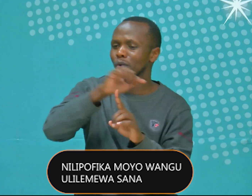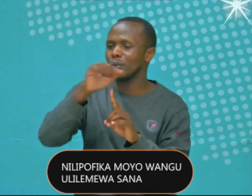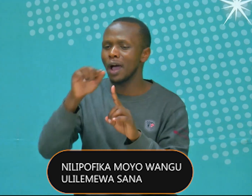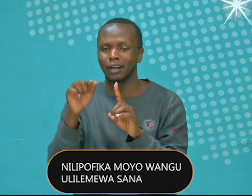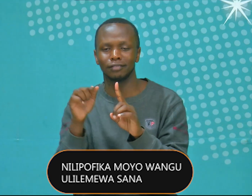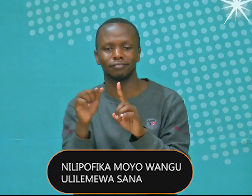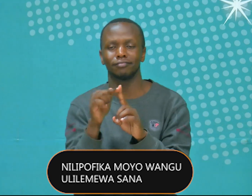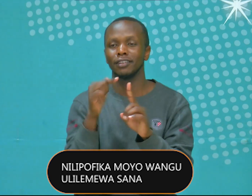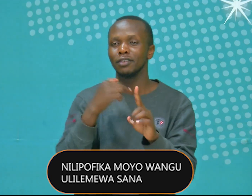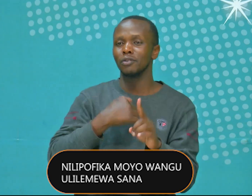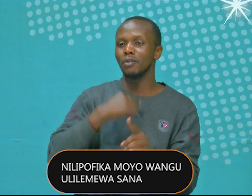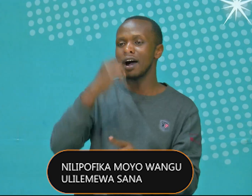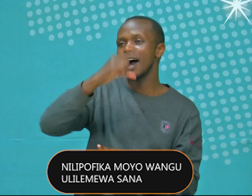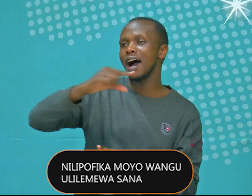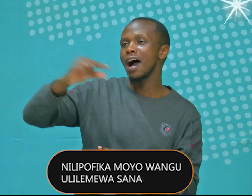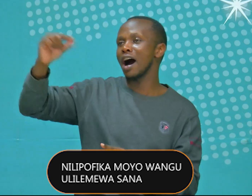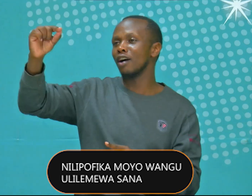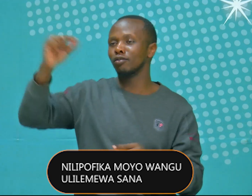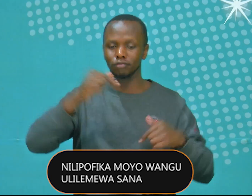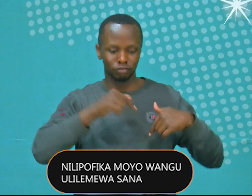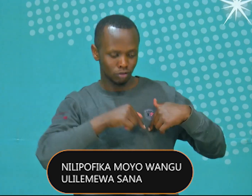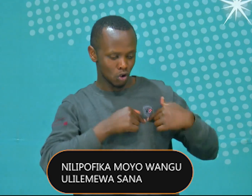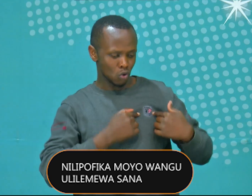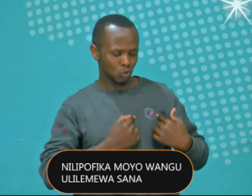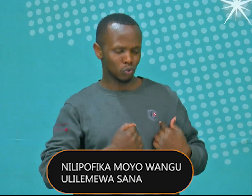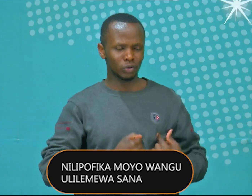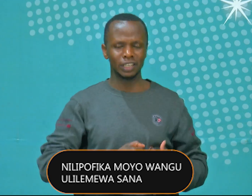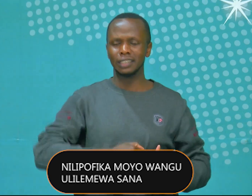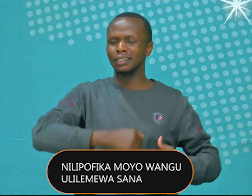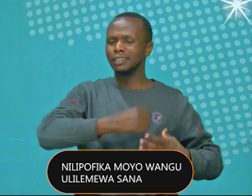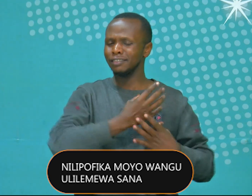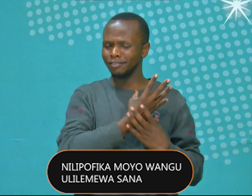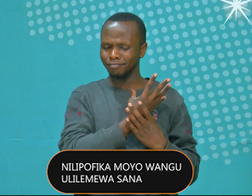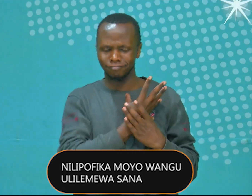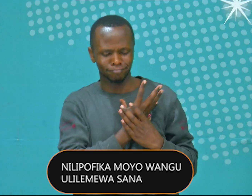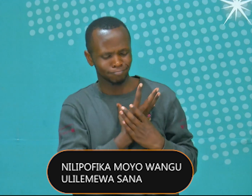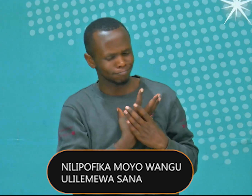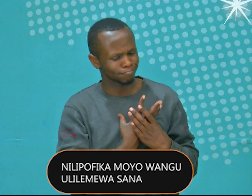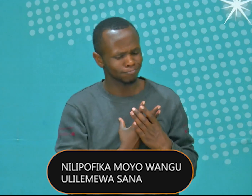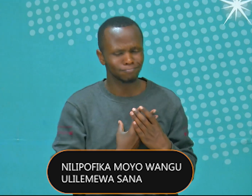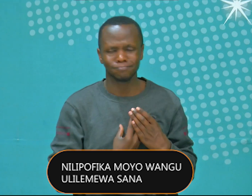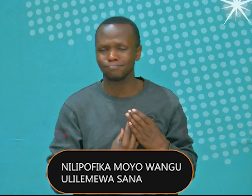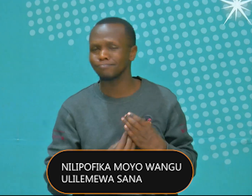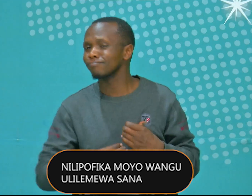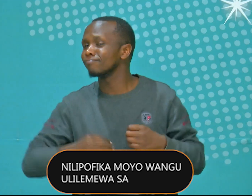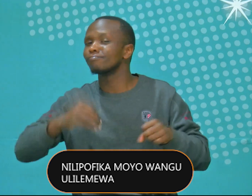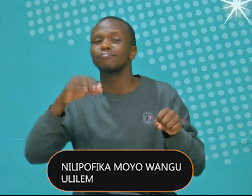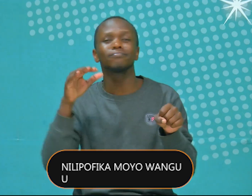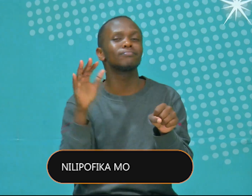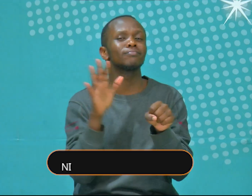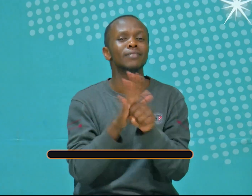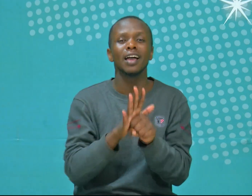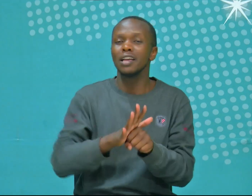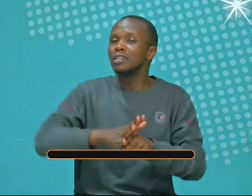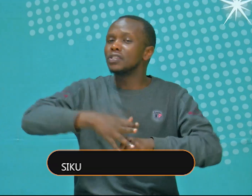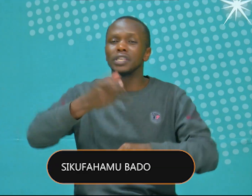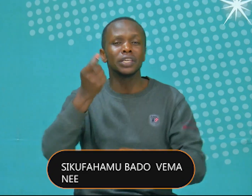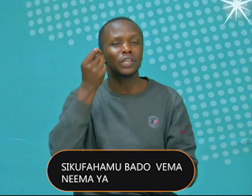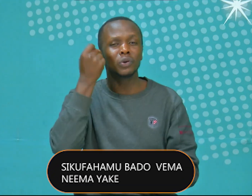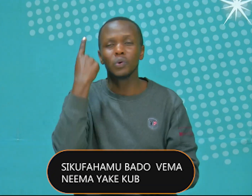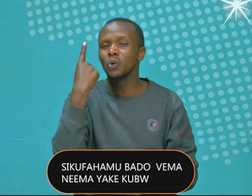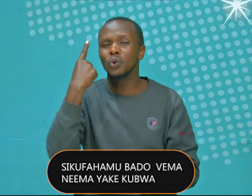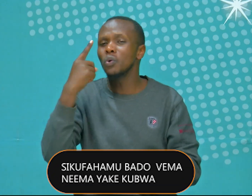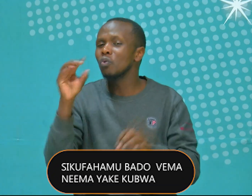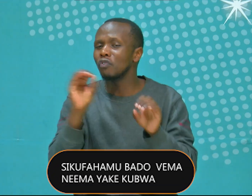ilipofika moyo wangu ulilemewa sana